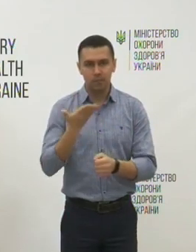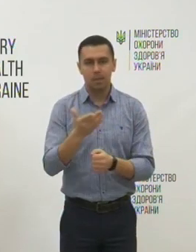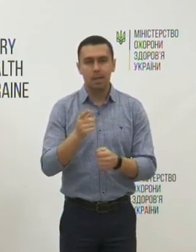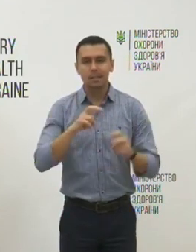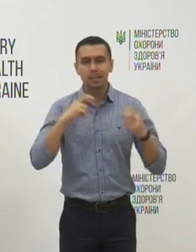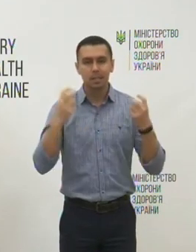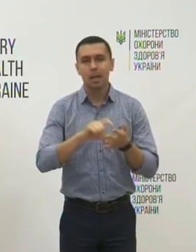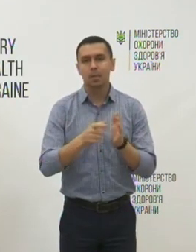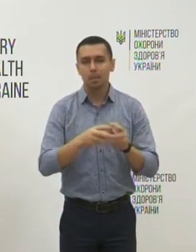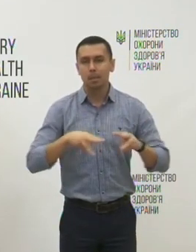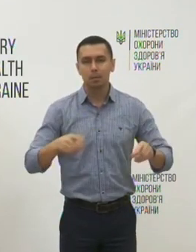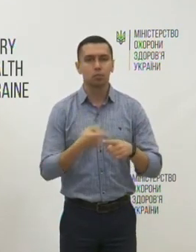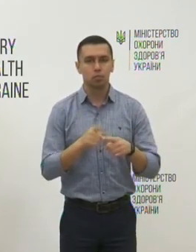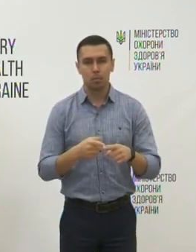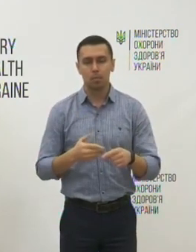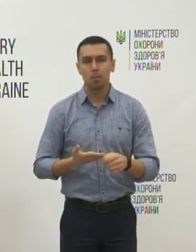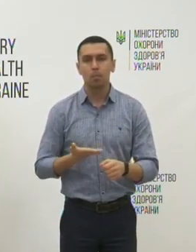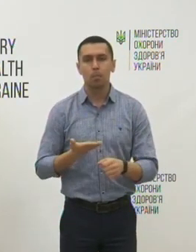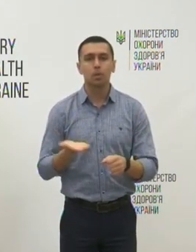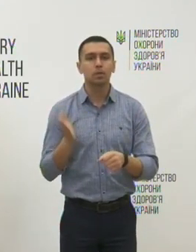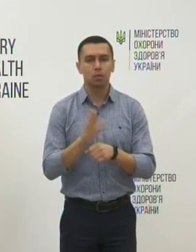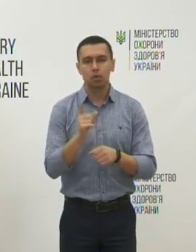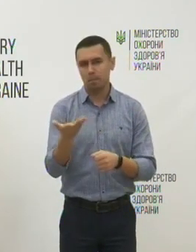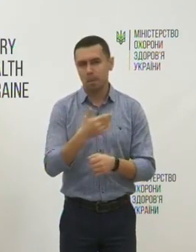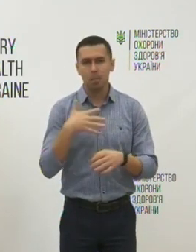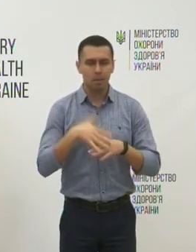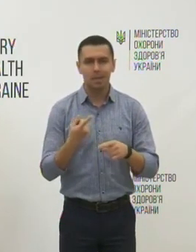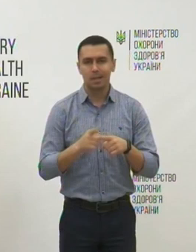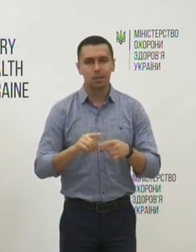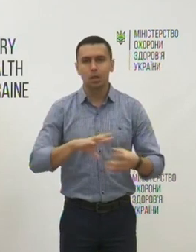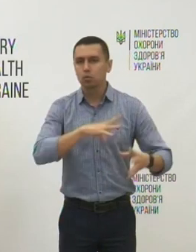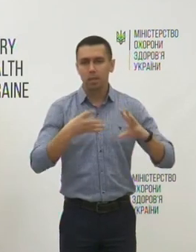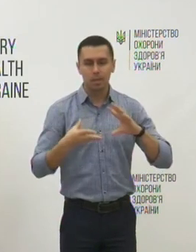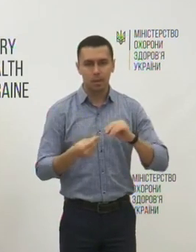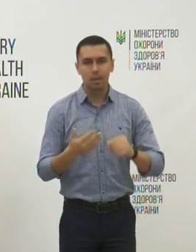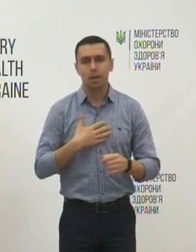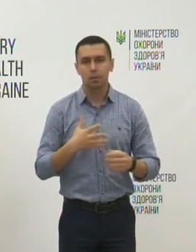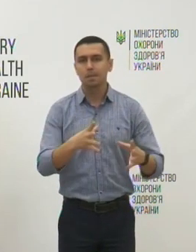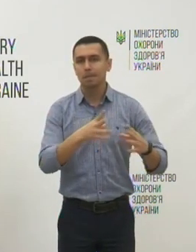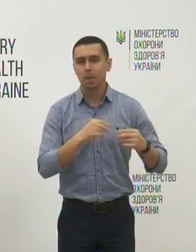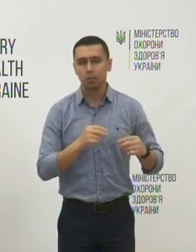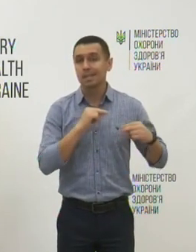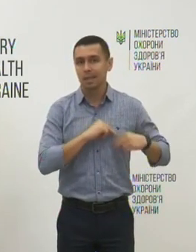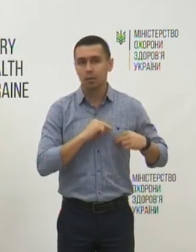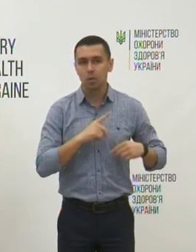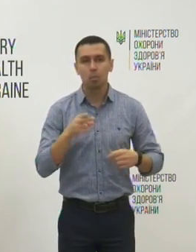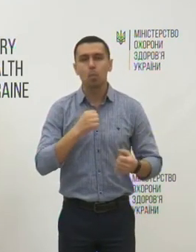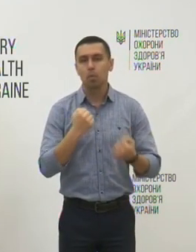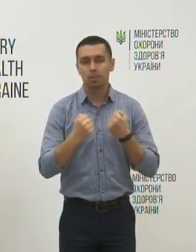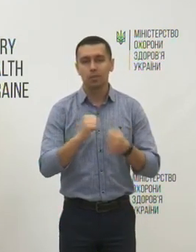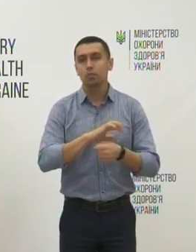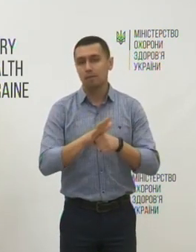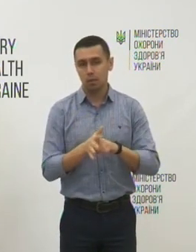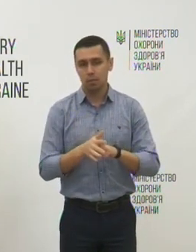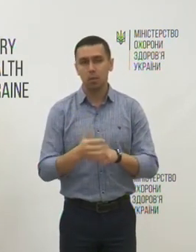Кабінету міністрів цю постанову. Так от, якщо ми порахували, це теж результат нашої спільної діяльності по боротьбі з